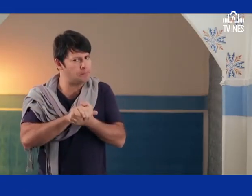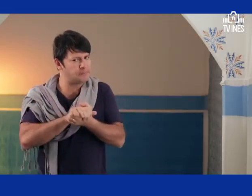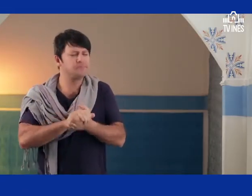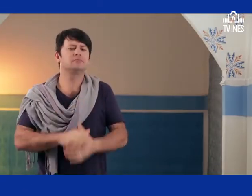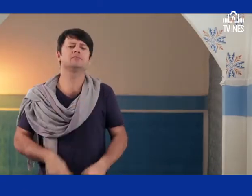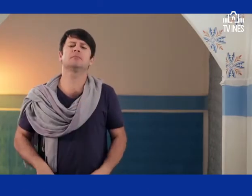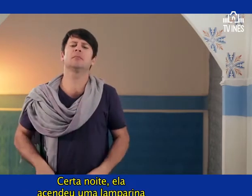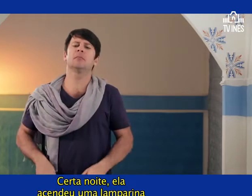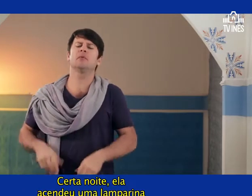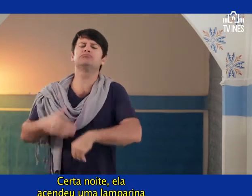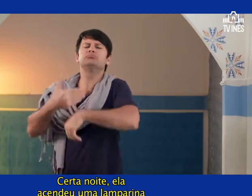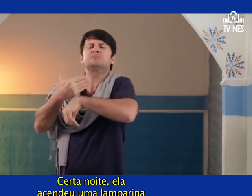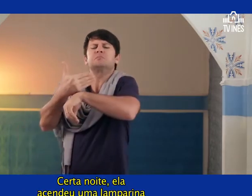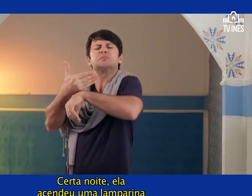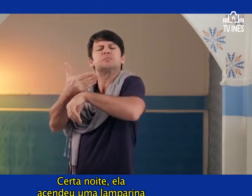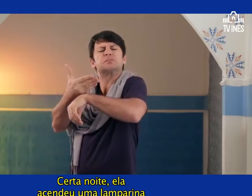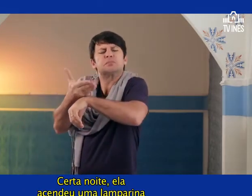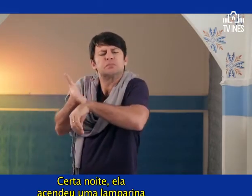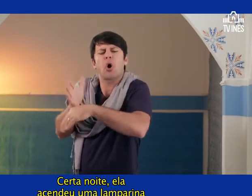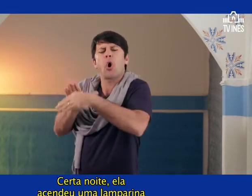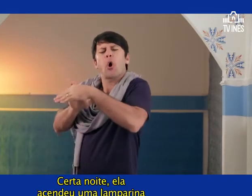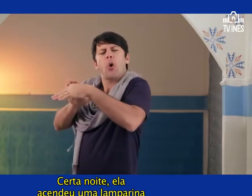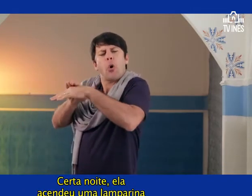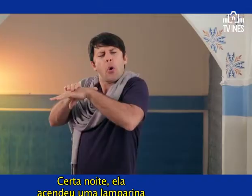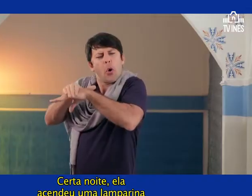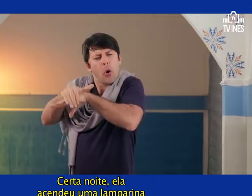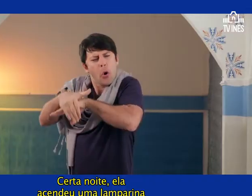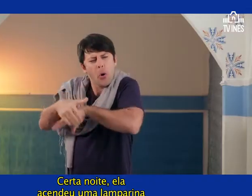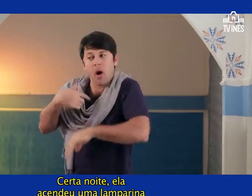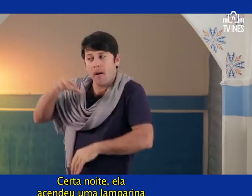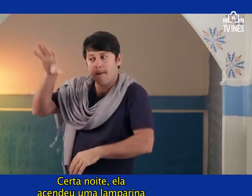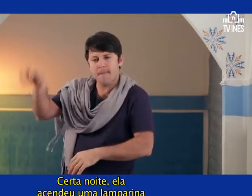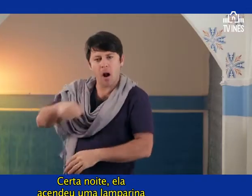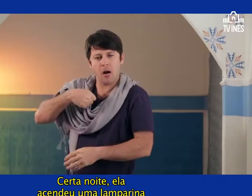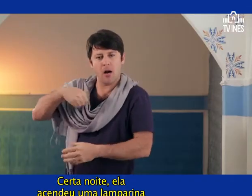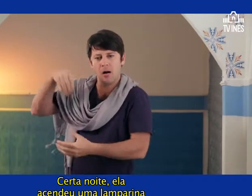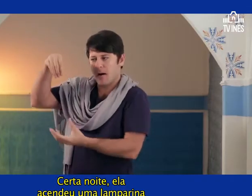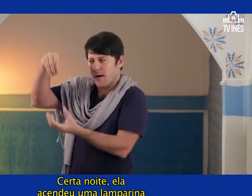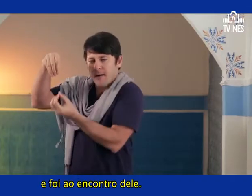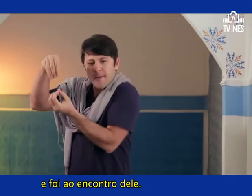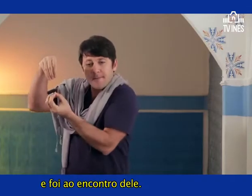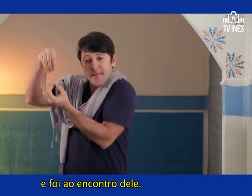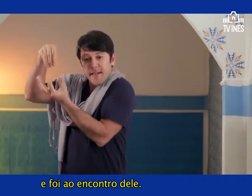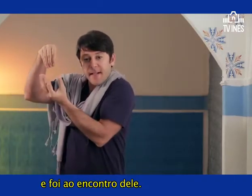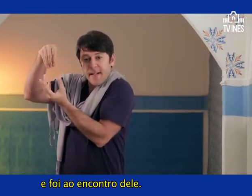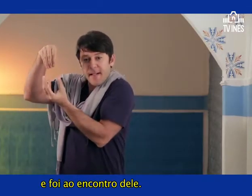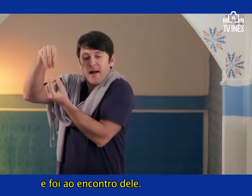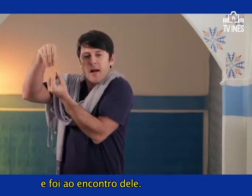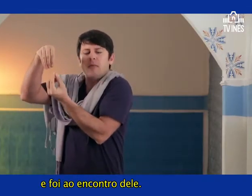Certa noite, ela acendeu uma lamparina e foi ao encontro dele.